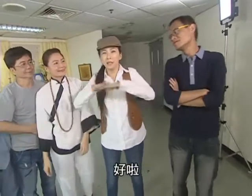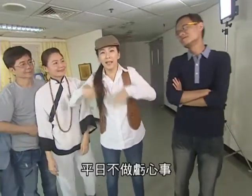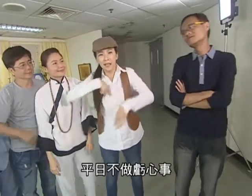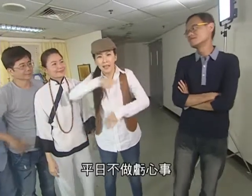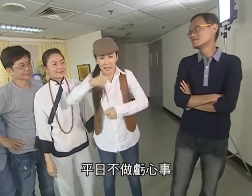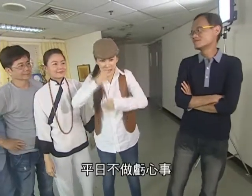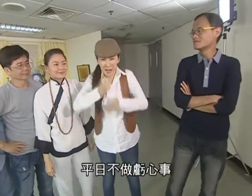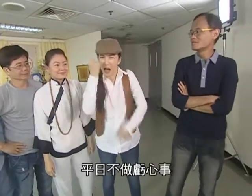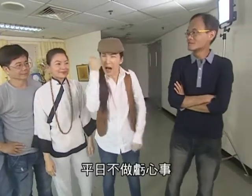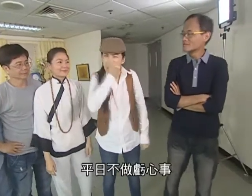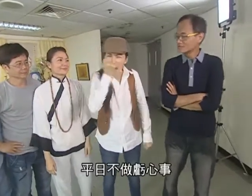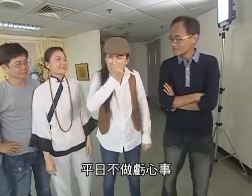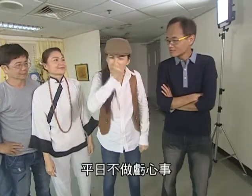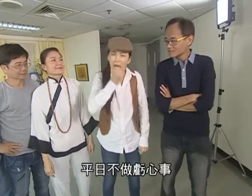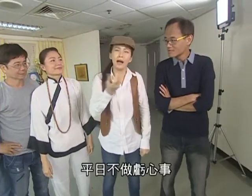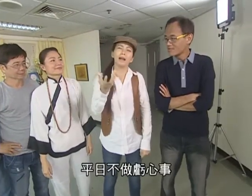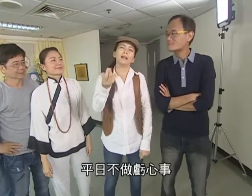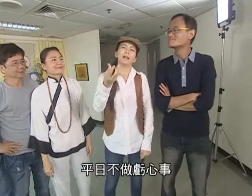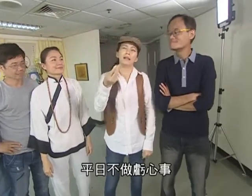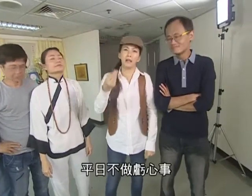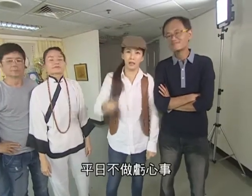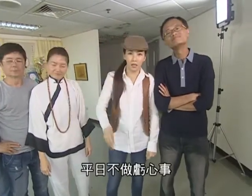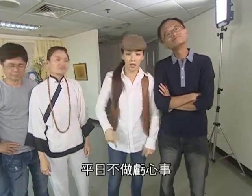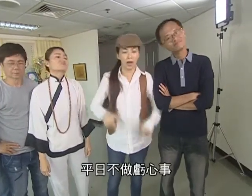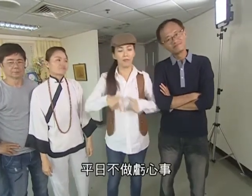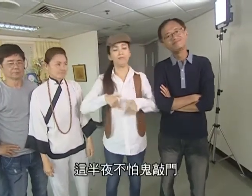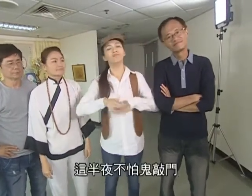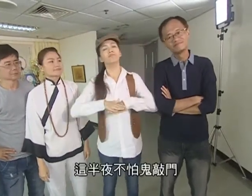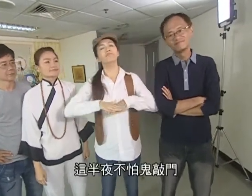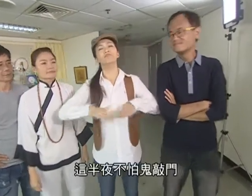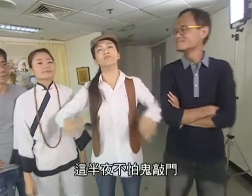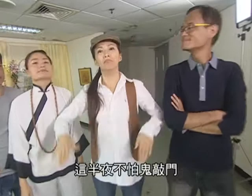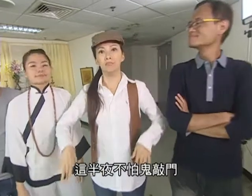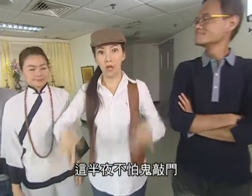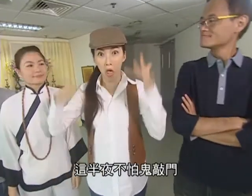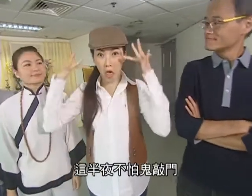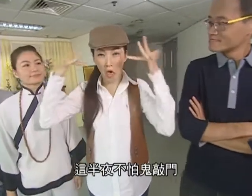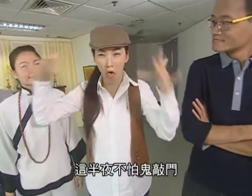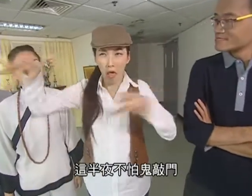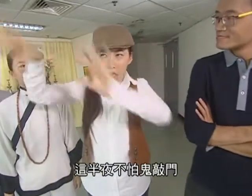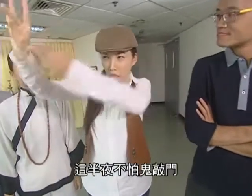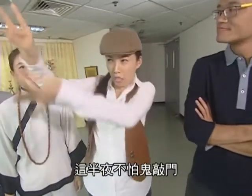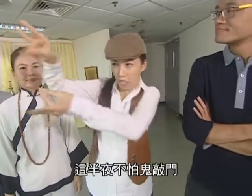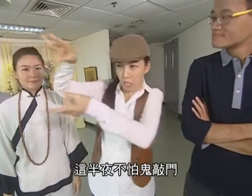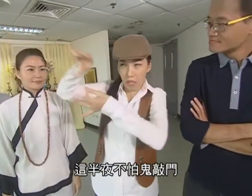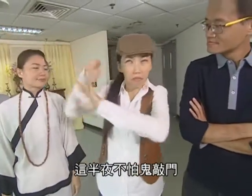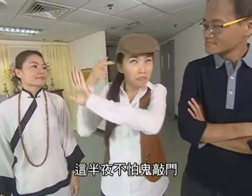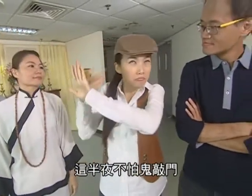平日不做亏心事，这半夜呢不怕鬼敲